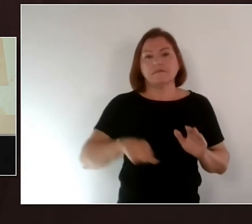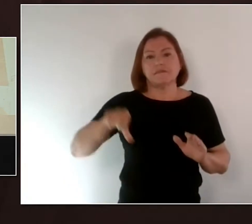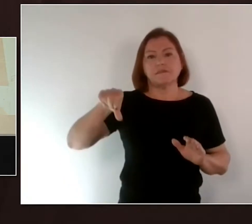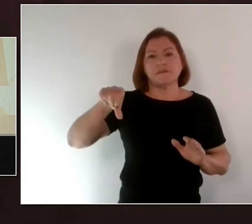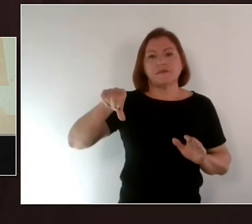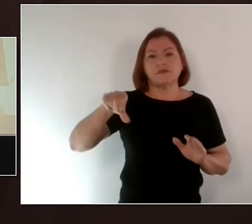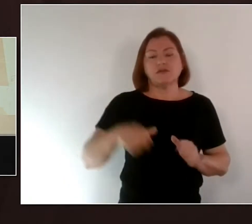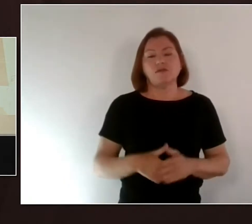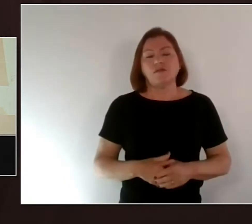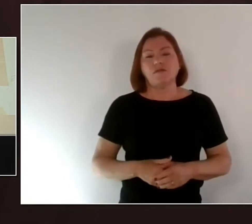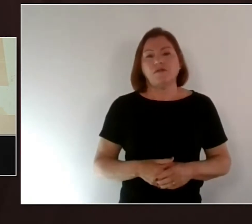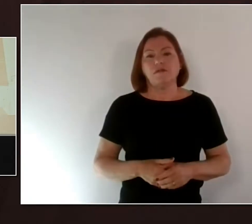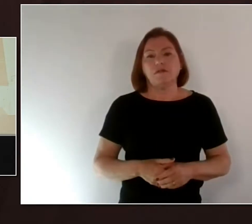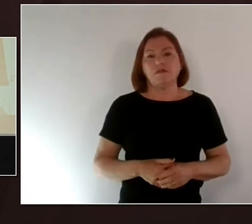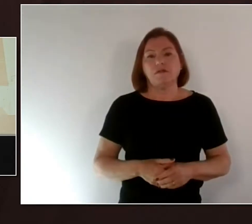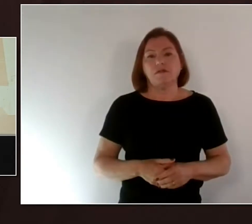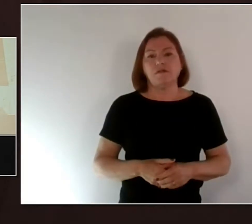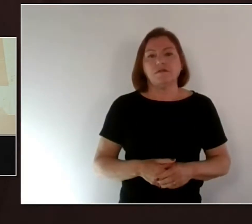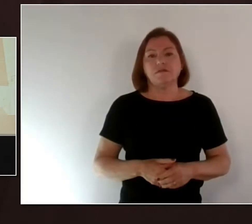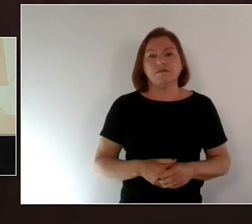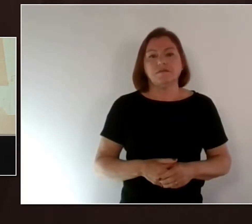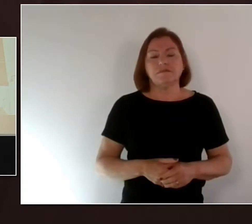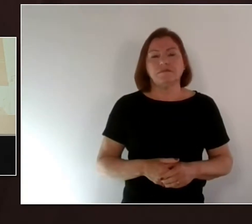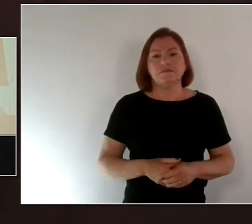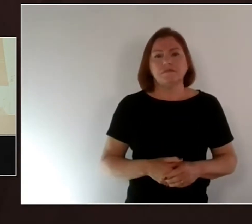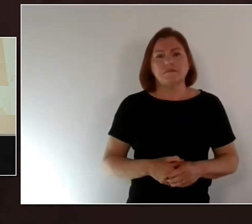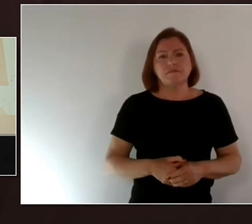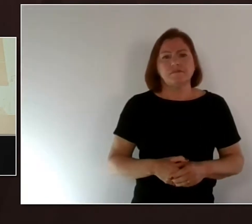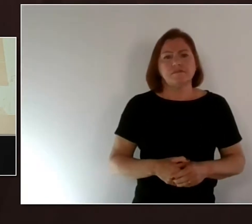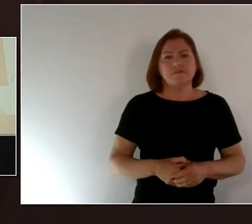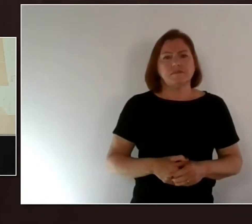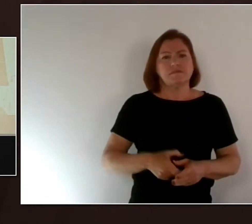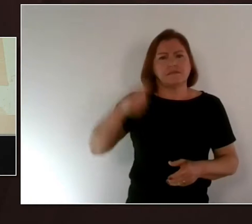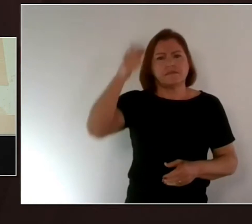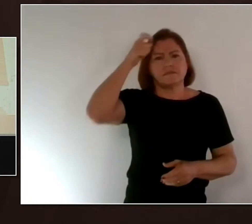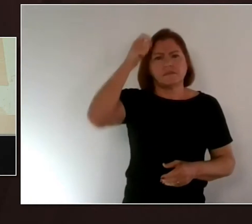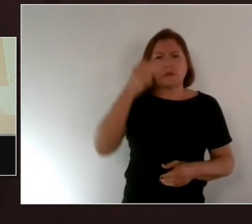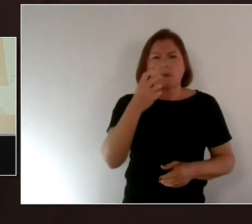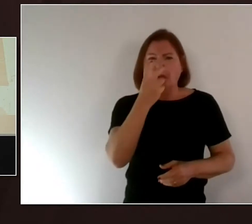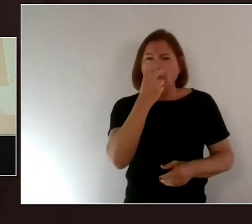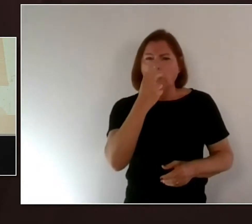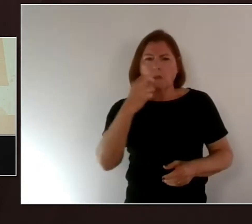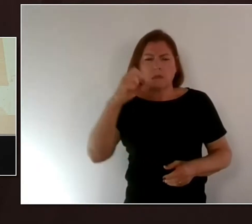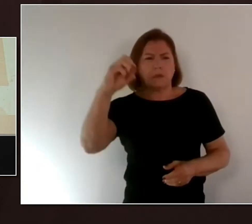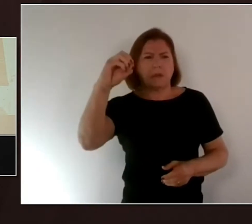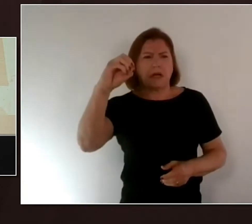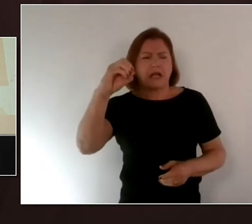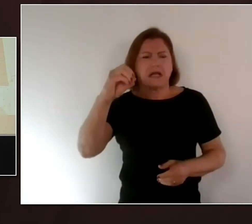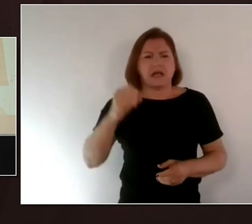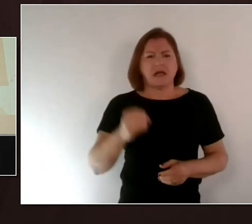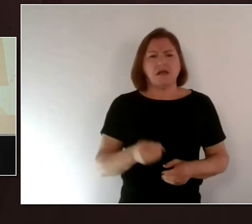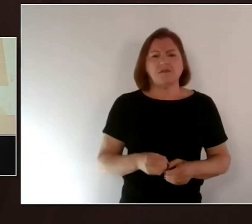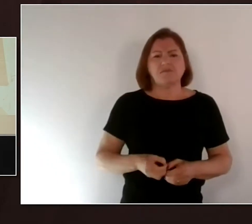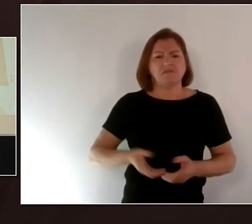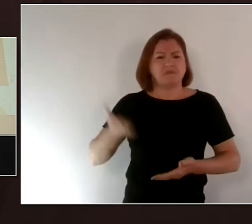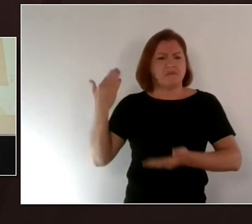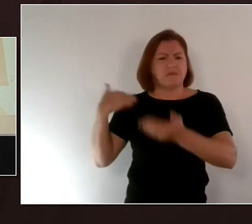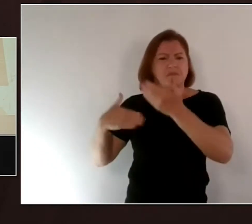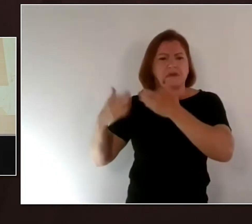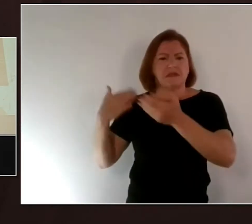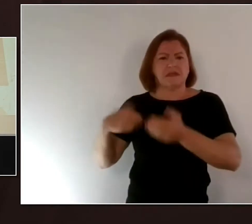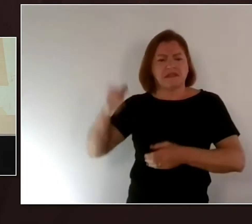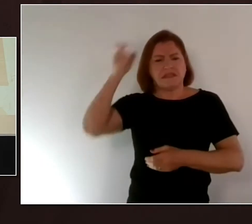foi expulso o grande dragão, a antiga serpente, que se chama Diabo